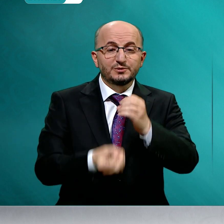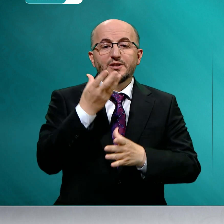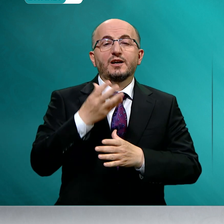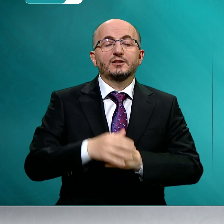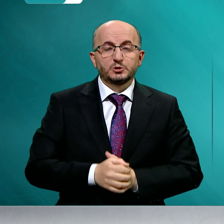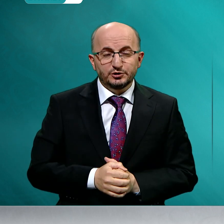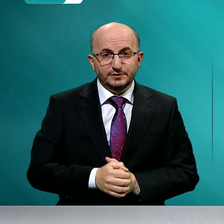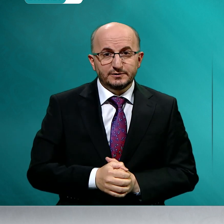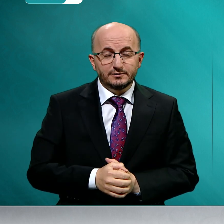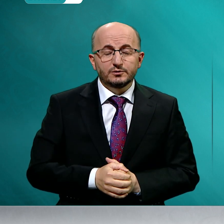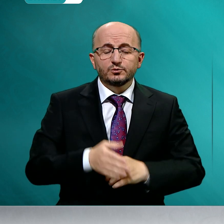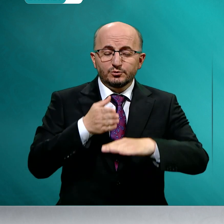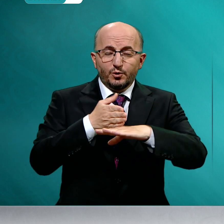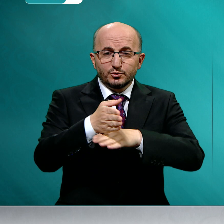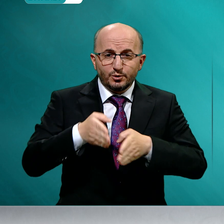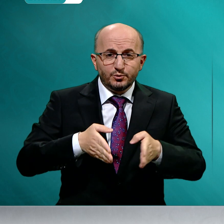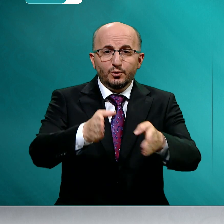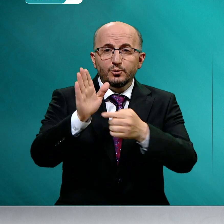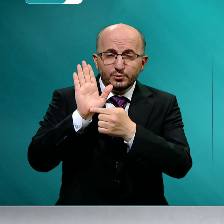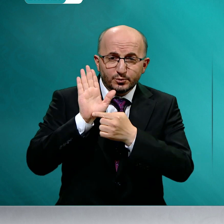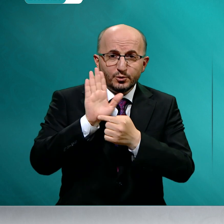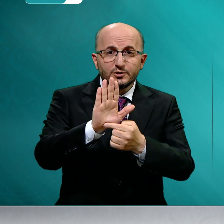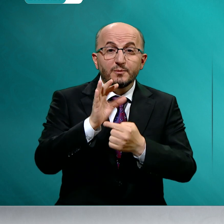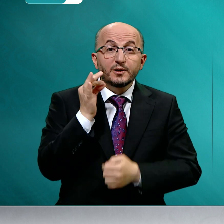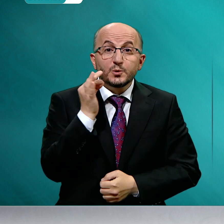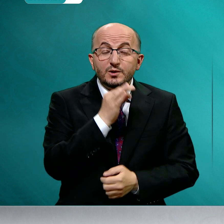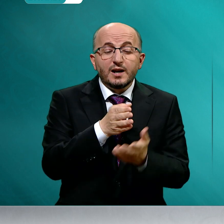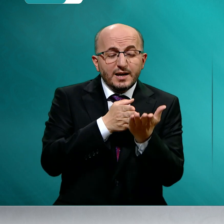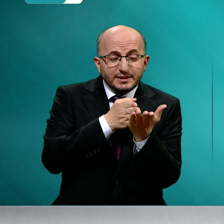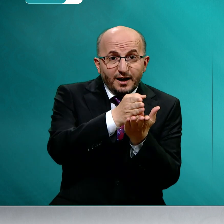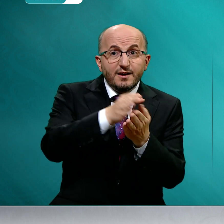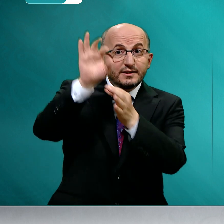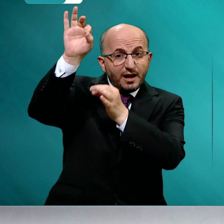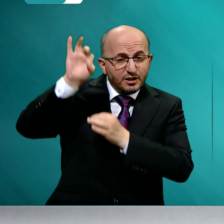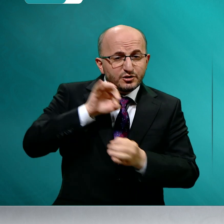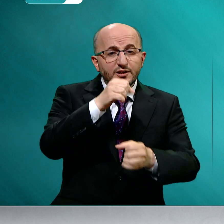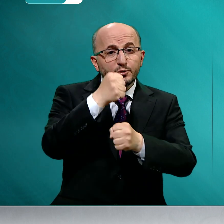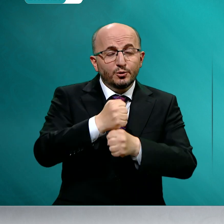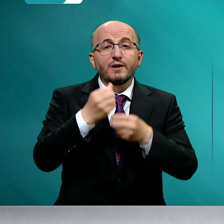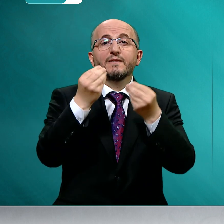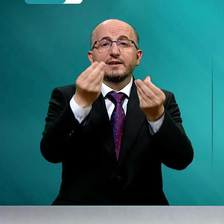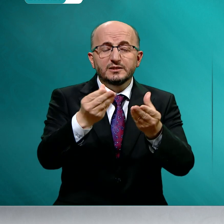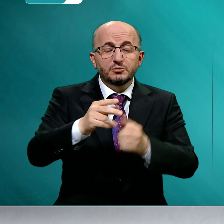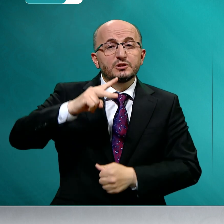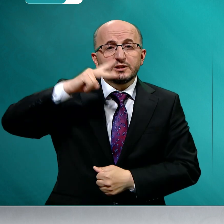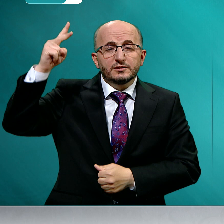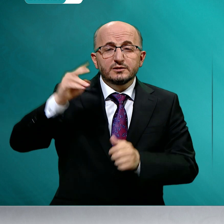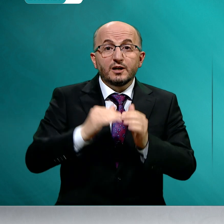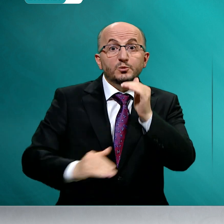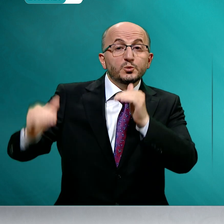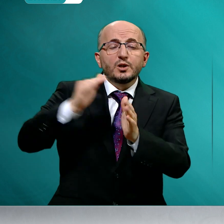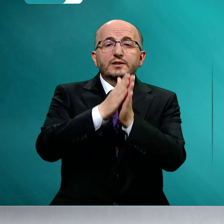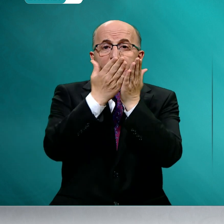yaratmıştır. Dosdoğru yolunu göstermek üzere hidayet elçileri görevlendirmiş, katından yüce